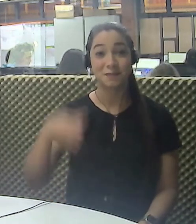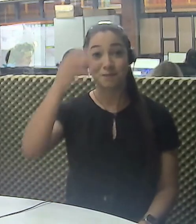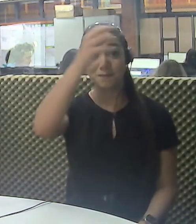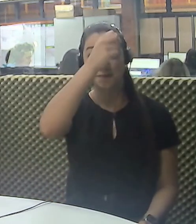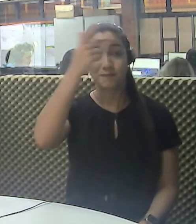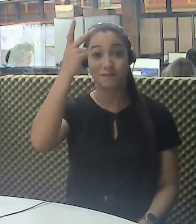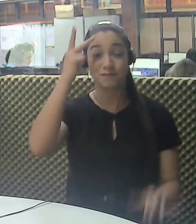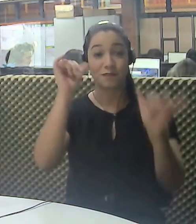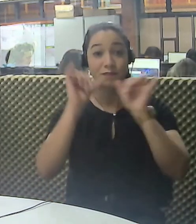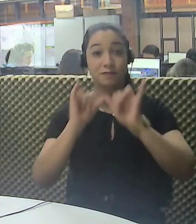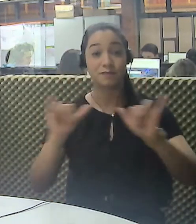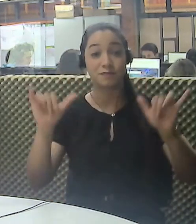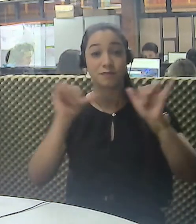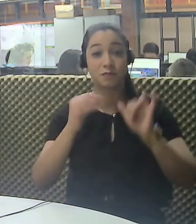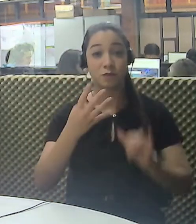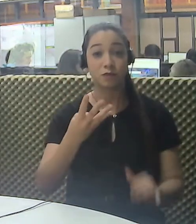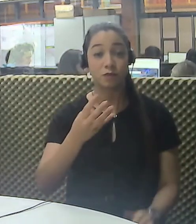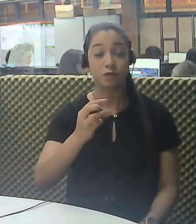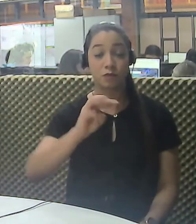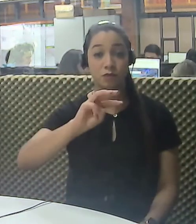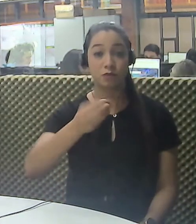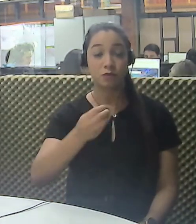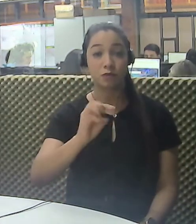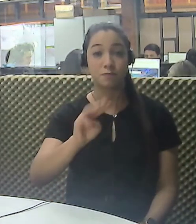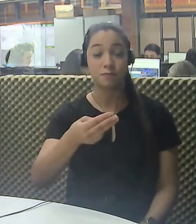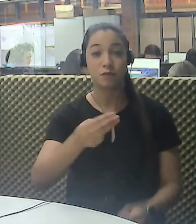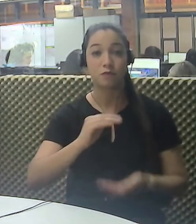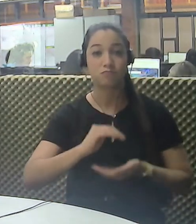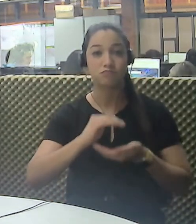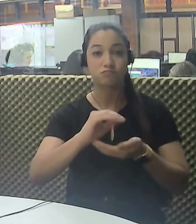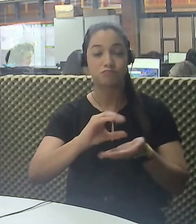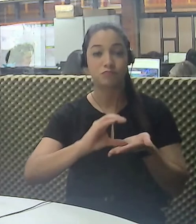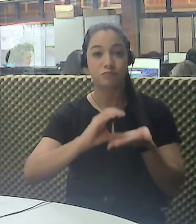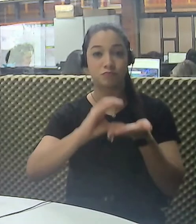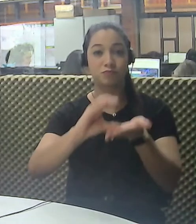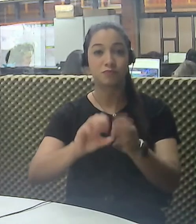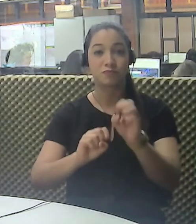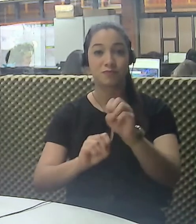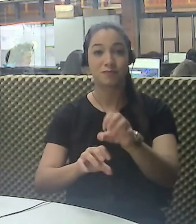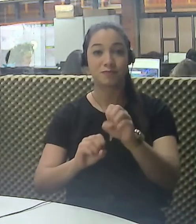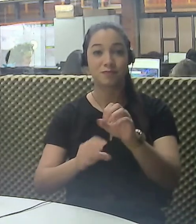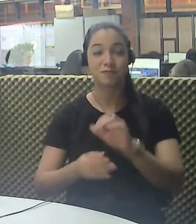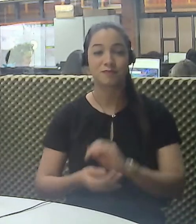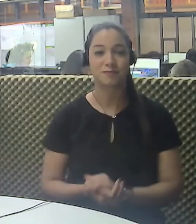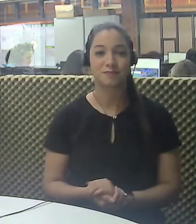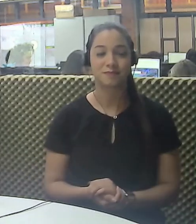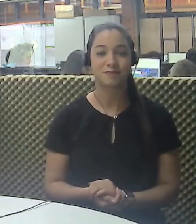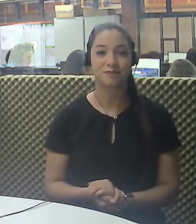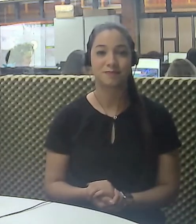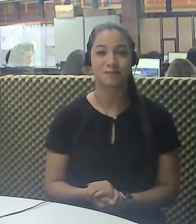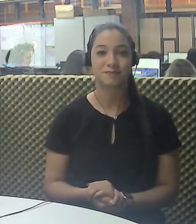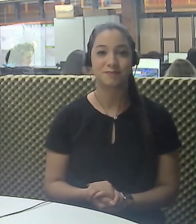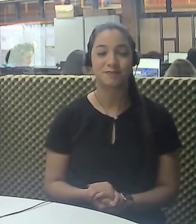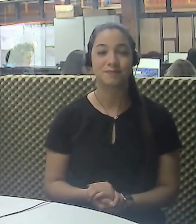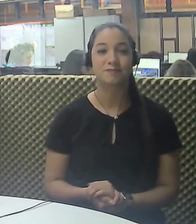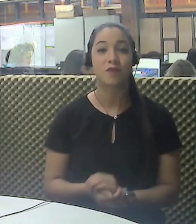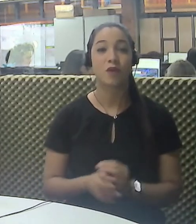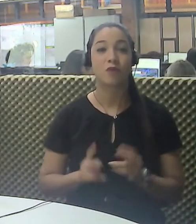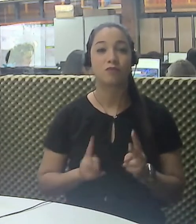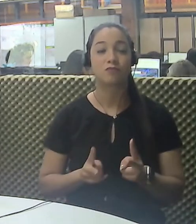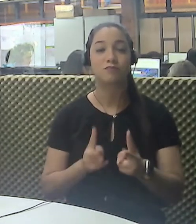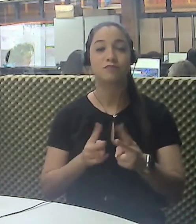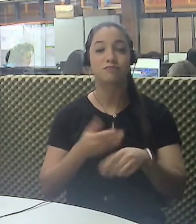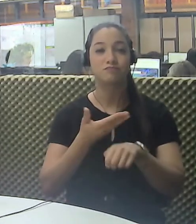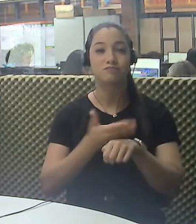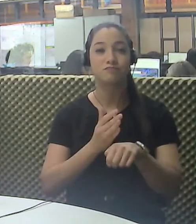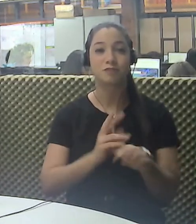Prefeitura anuncia quase 30 milhões de reais em pacote de investimentos na educação. Seguem as atividades